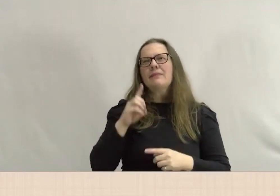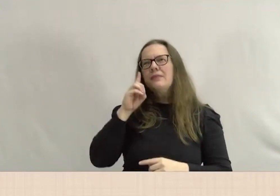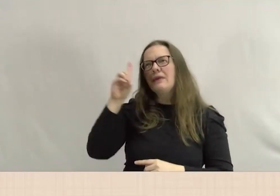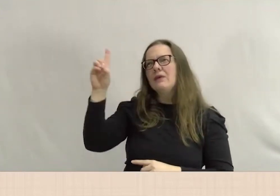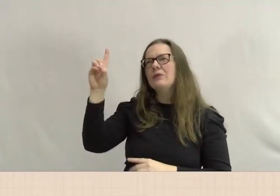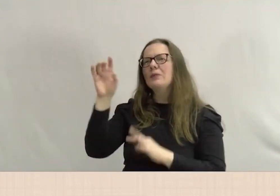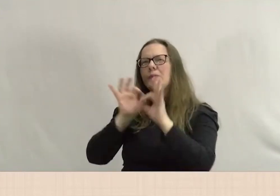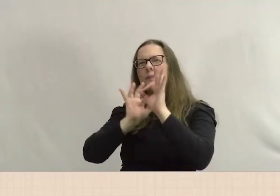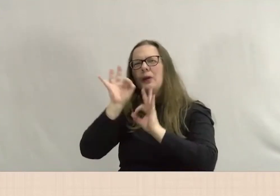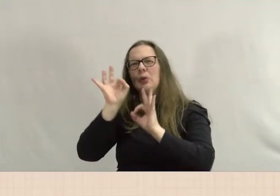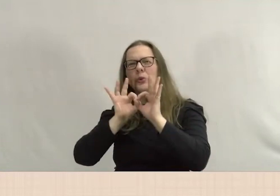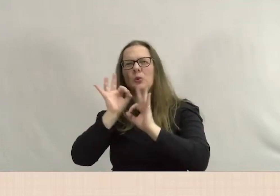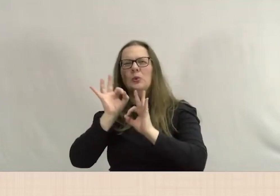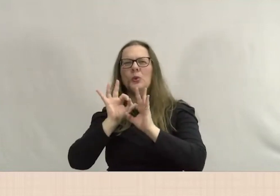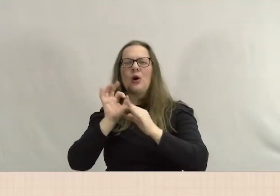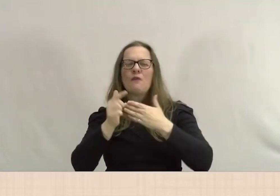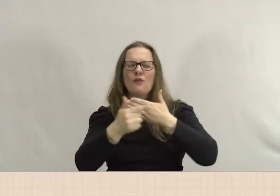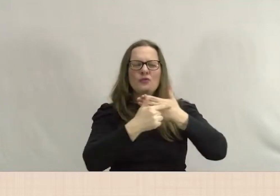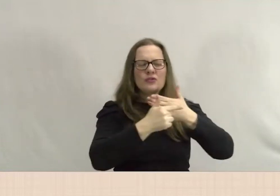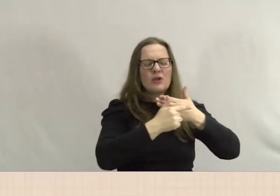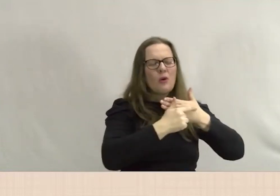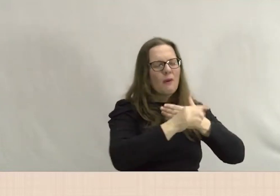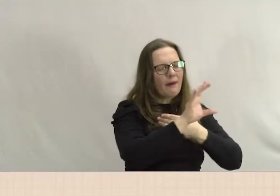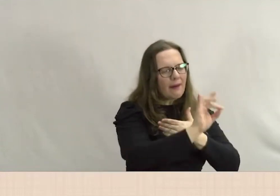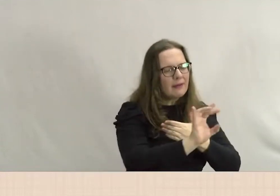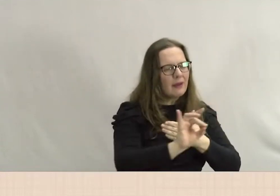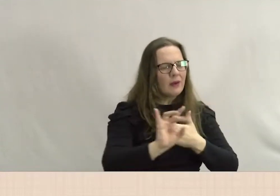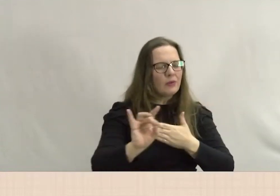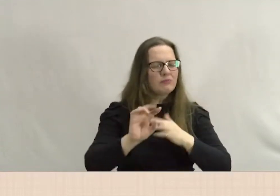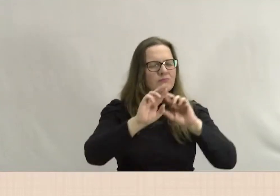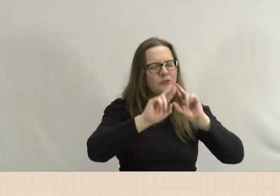Ele não vai produzir nada, irmãos. Ele só vai produzir morte para o corpo.